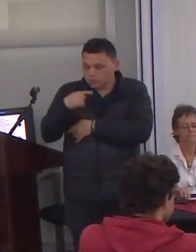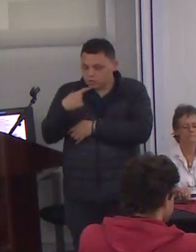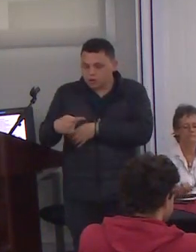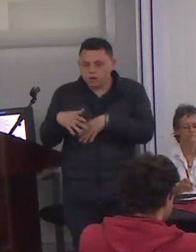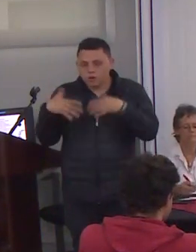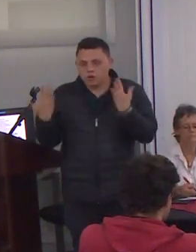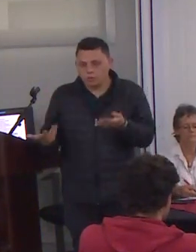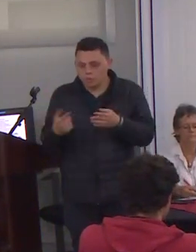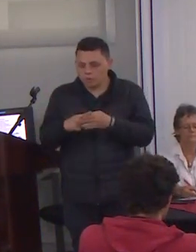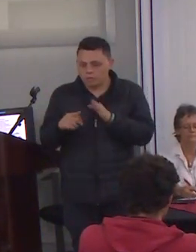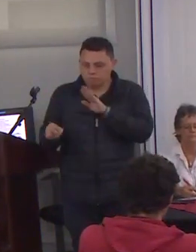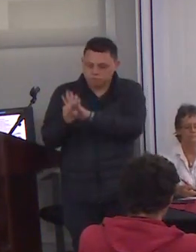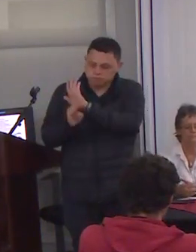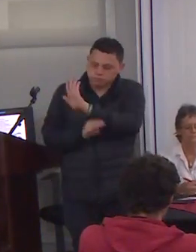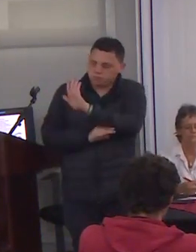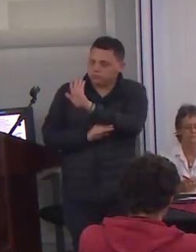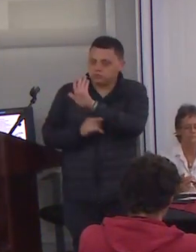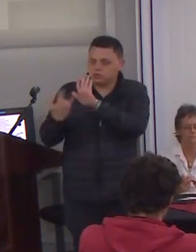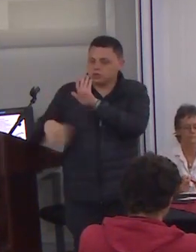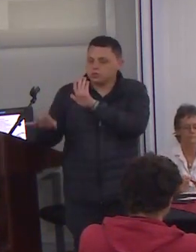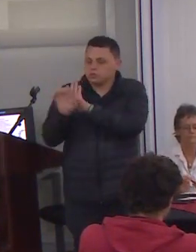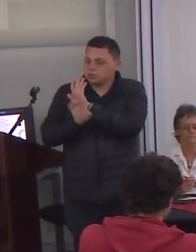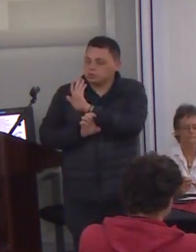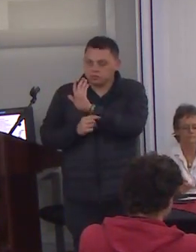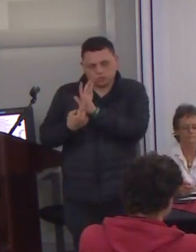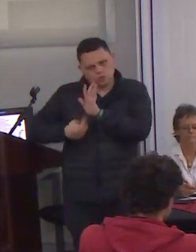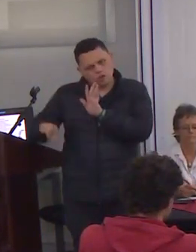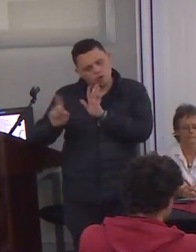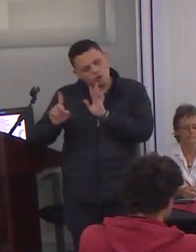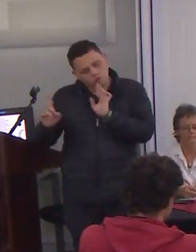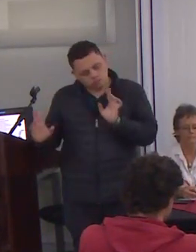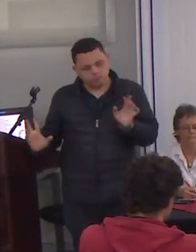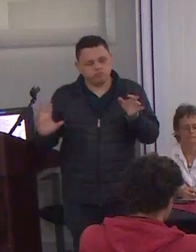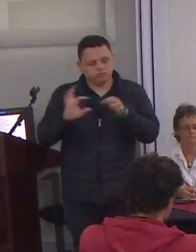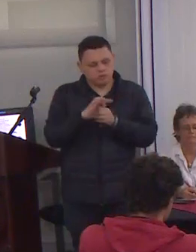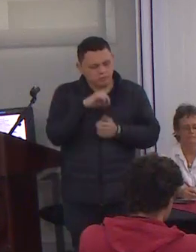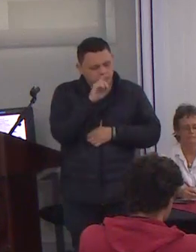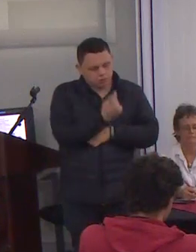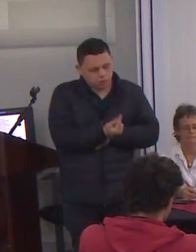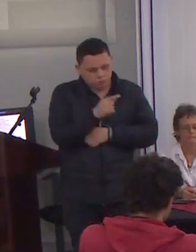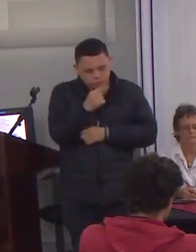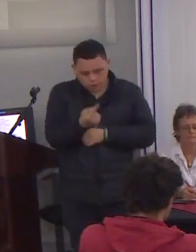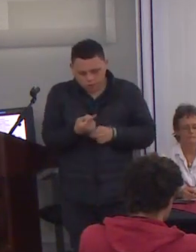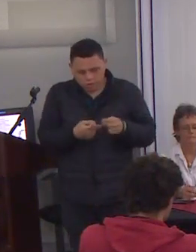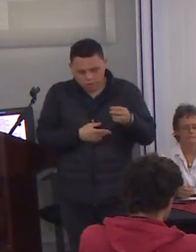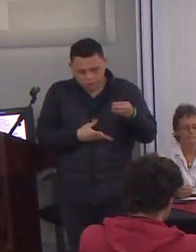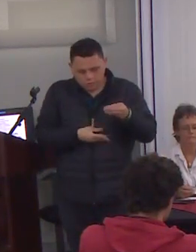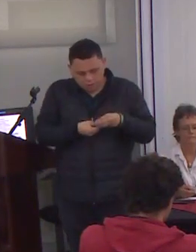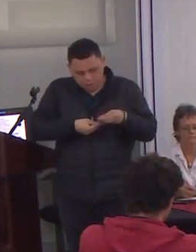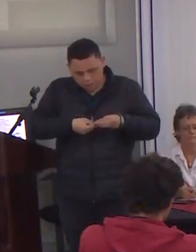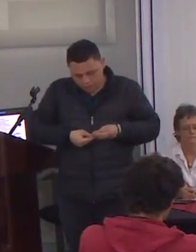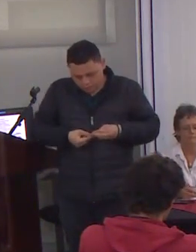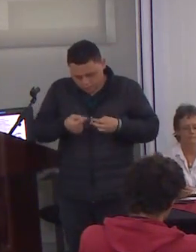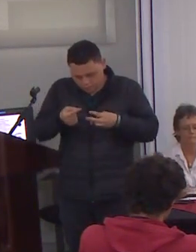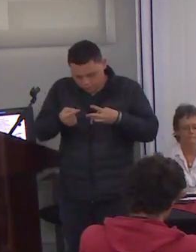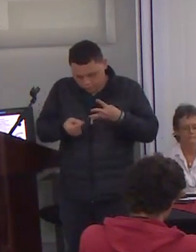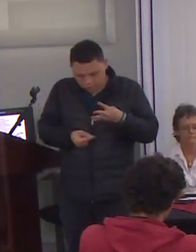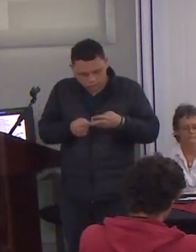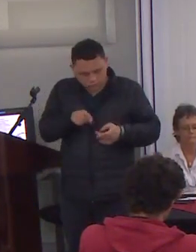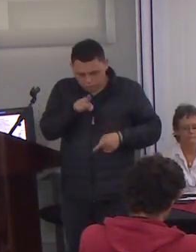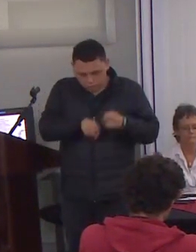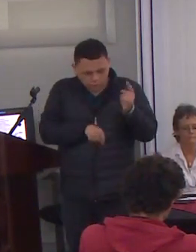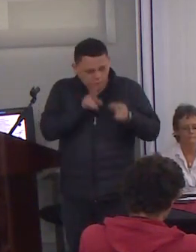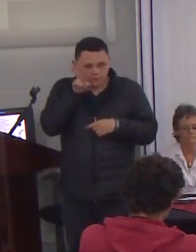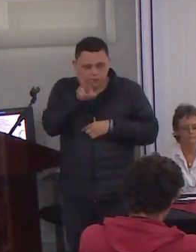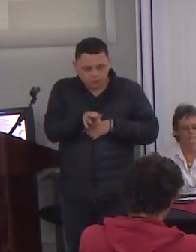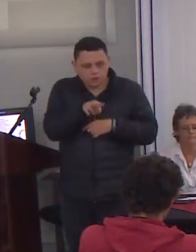como la estandarización sino lo universal suma las particularidades entonces yo le doy a la persona que no puede